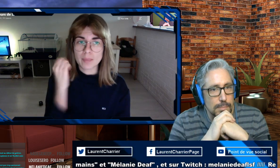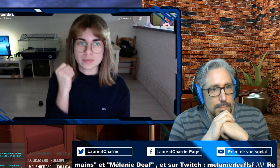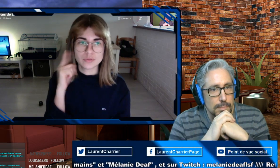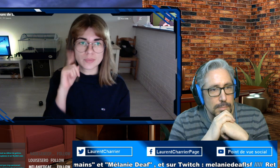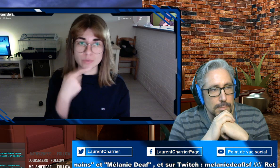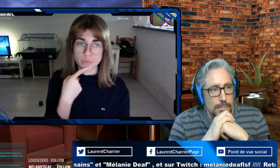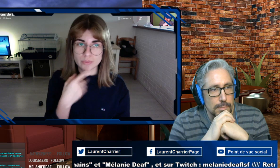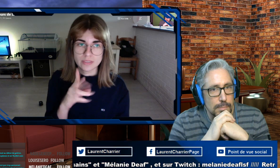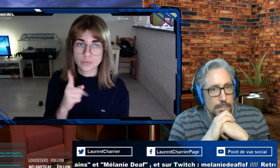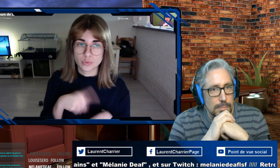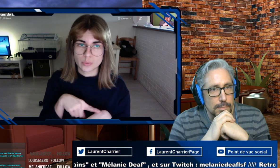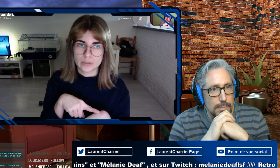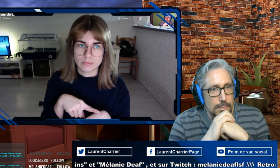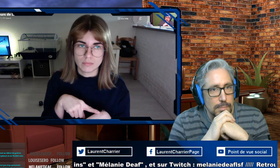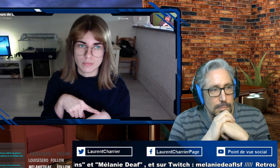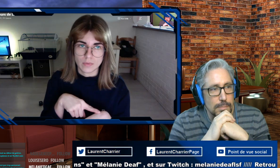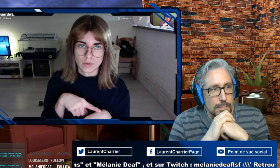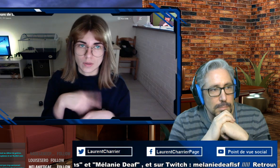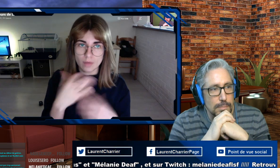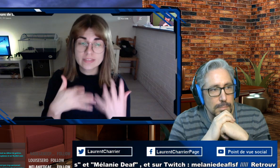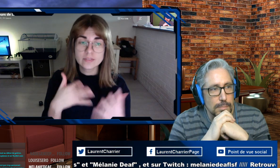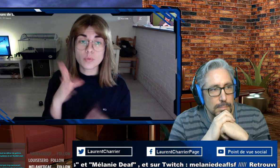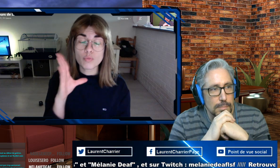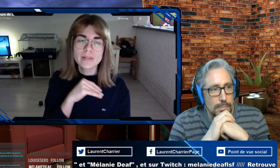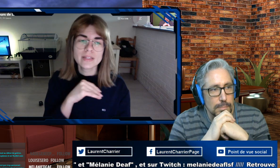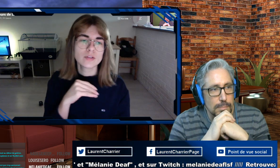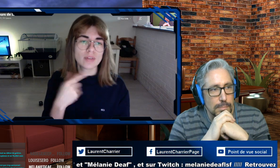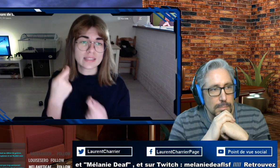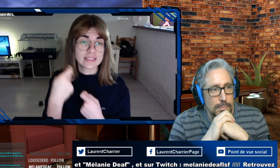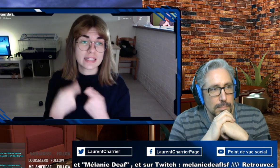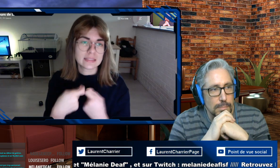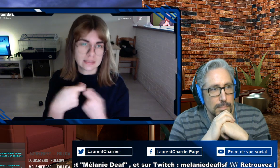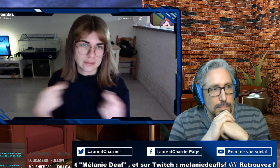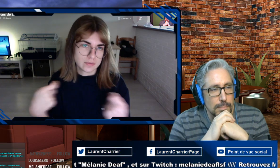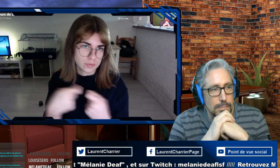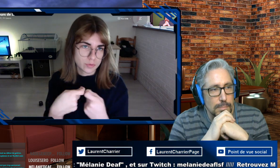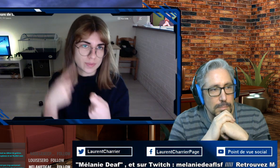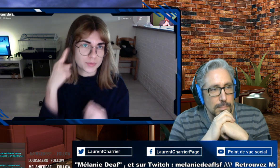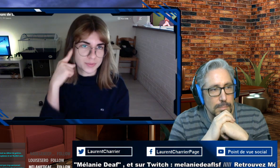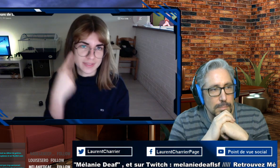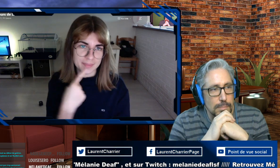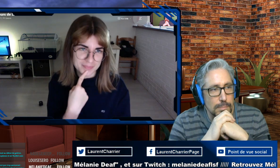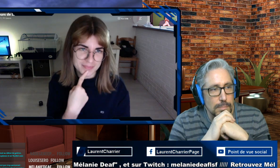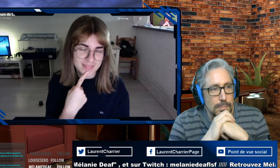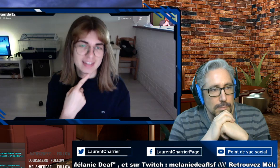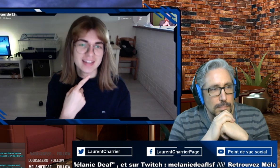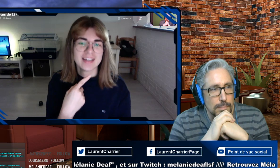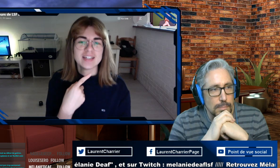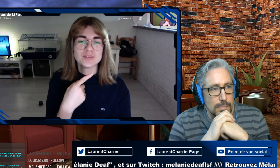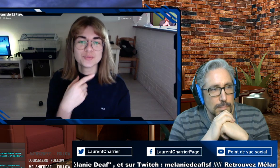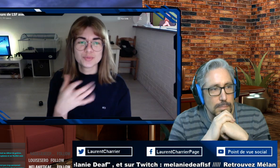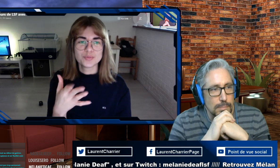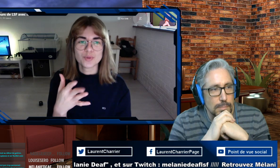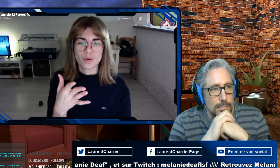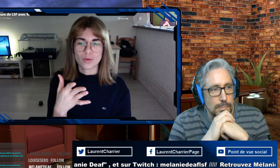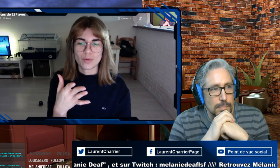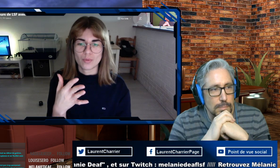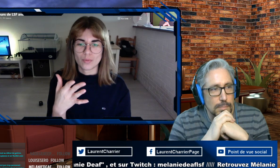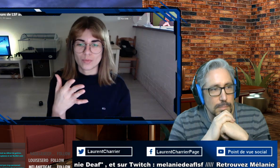n'étais pas aperçue de ma tout de suite. En fait, j'ai oublié de faire des tests de ma surdité. Du